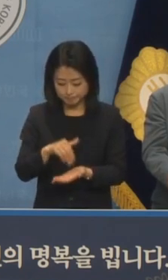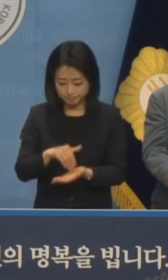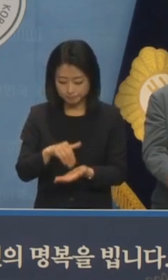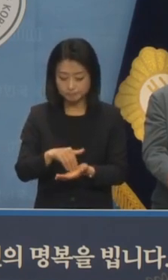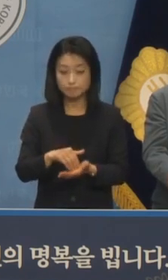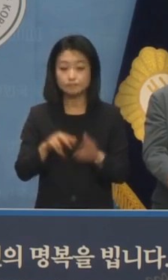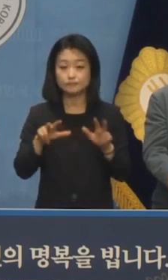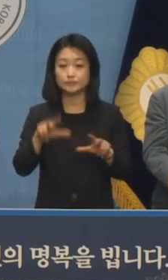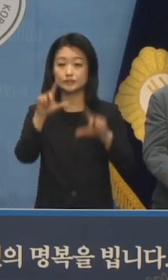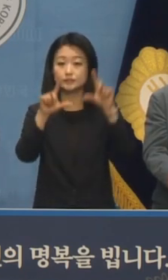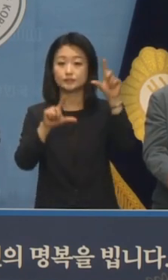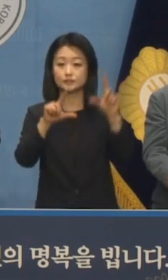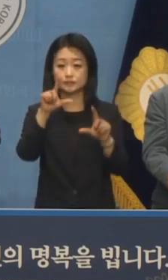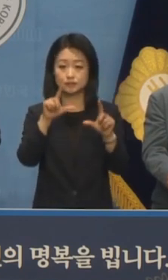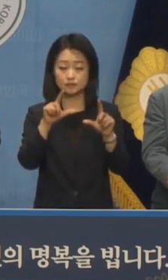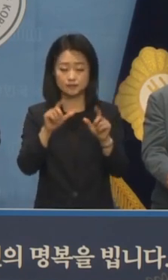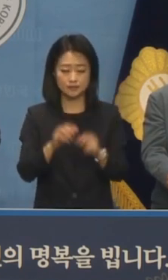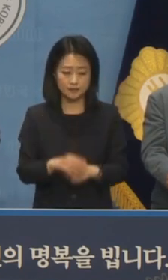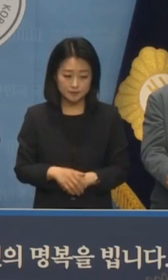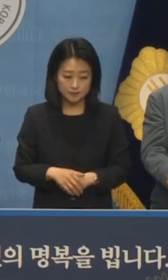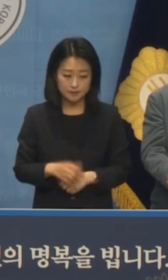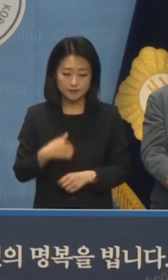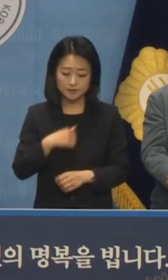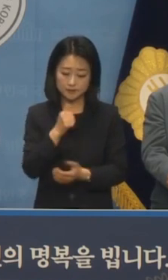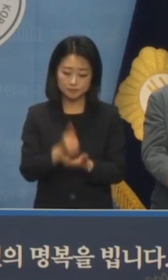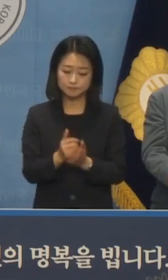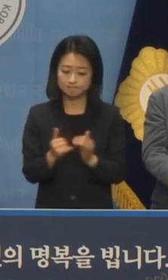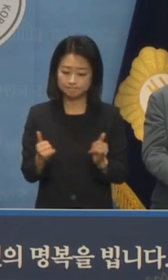왔다는 것에 너무 죄스러운 마음이었습니다.